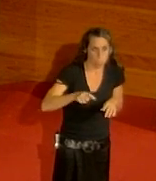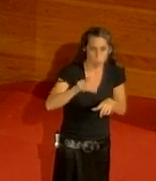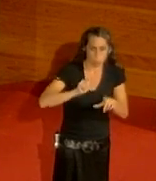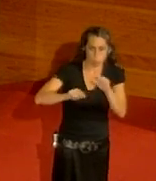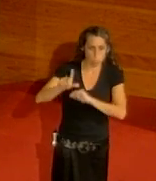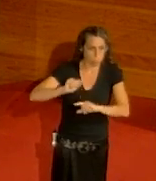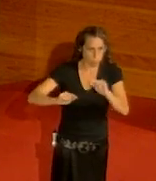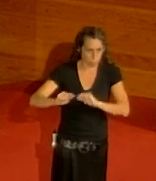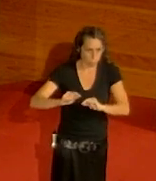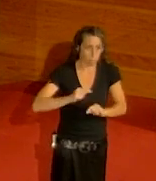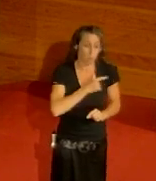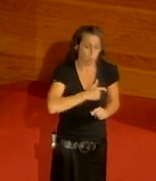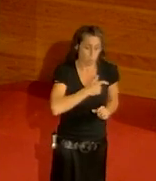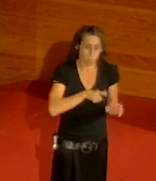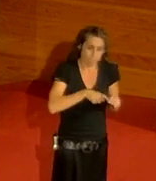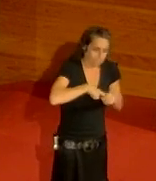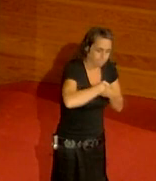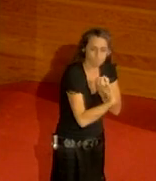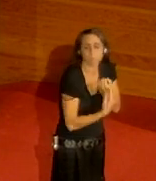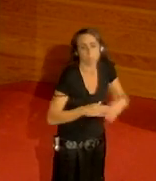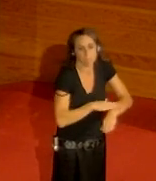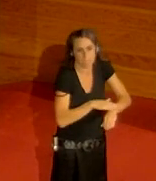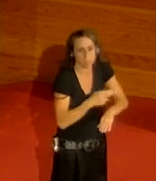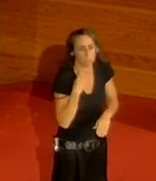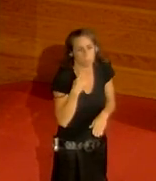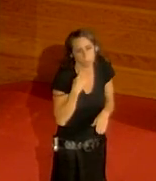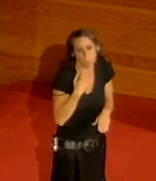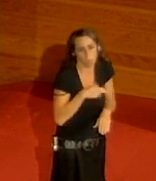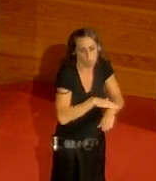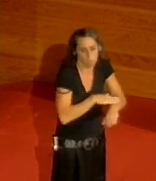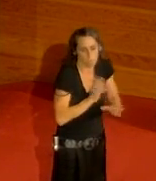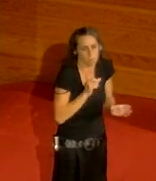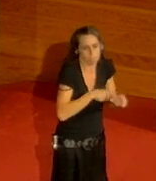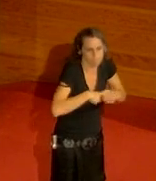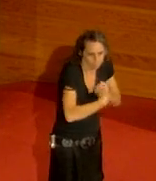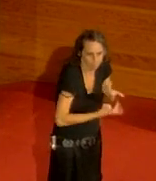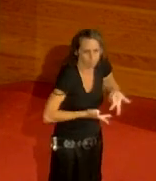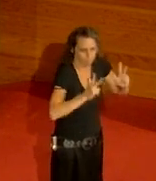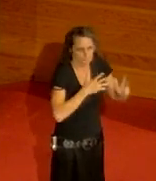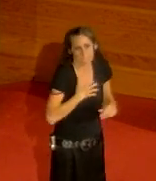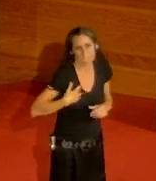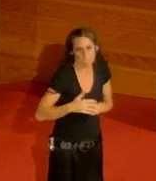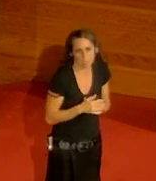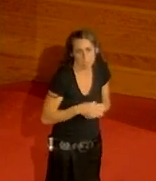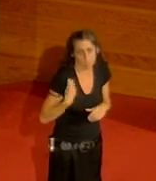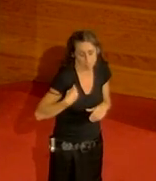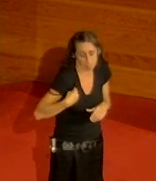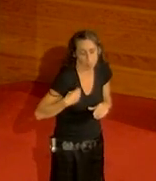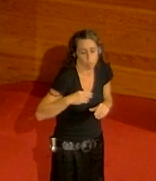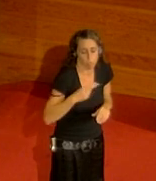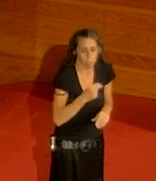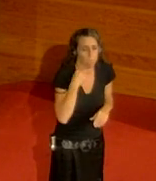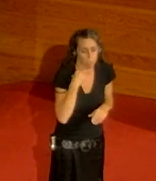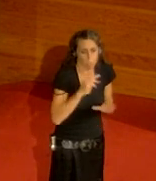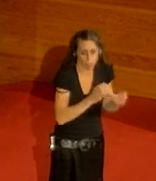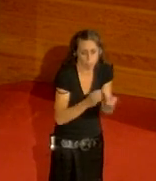pues entre ministros del gobierno y diputados del gobierno o sea diputados de la de los partidos de la coalición que gobierna pues